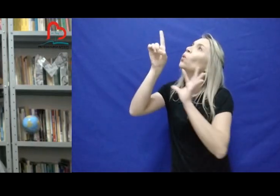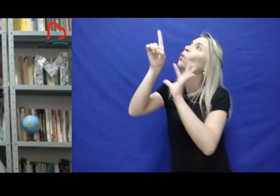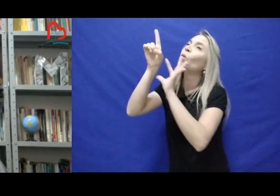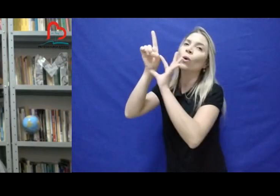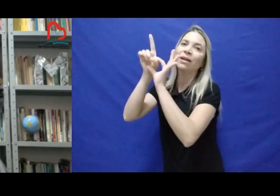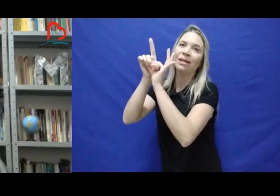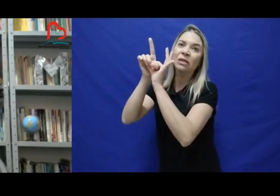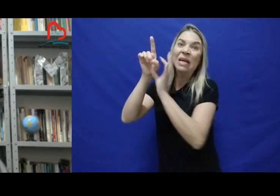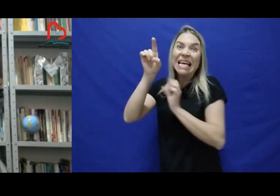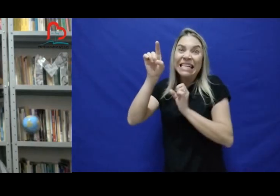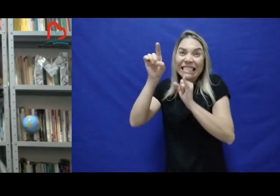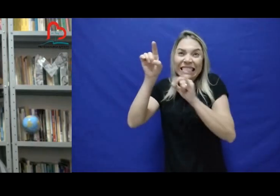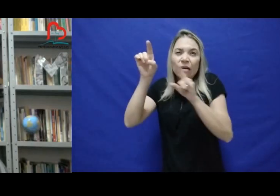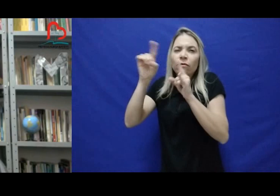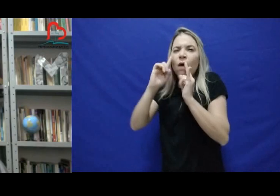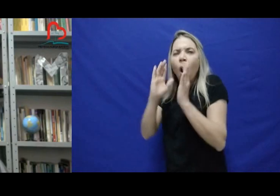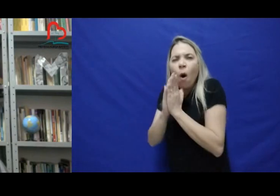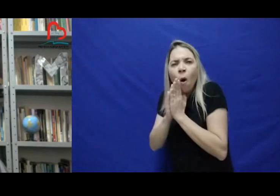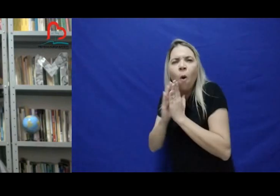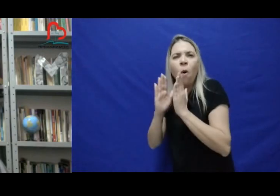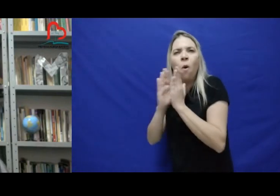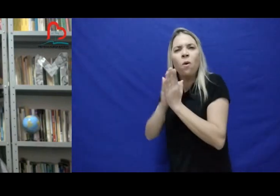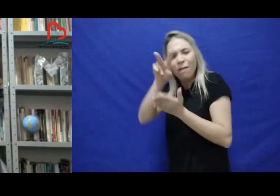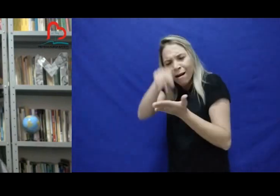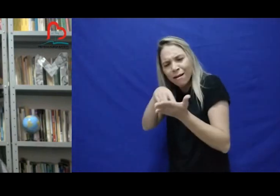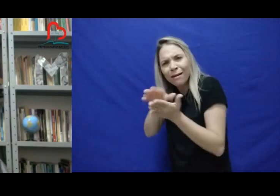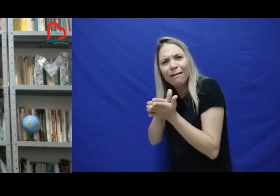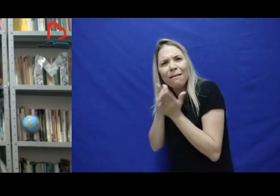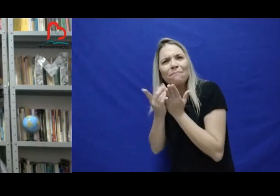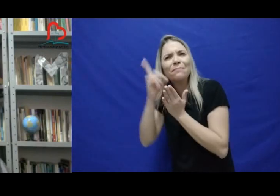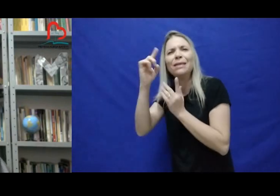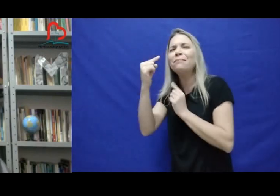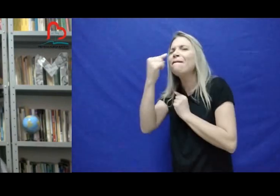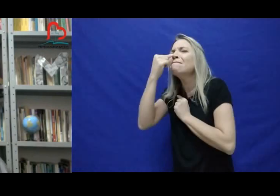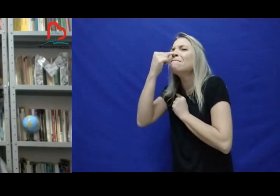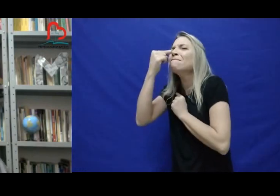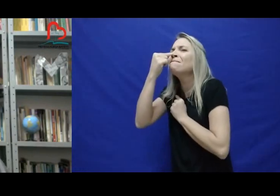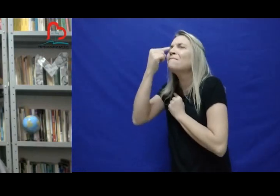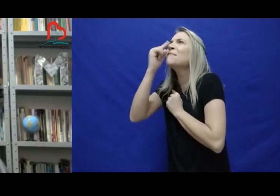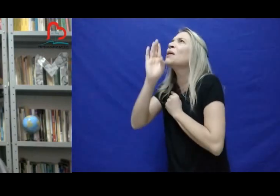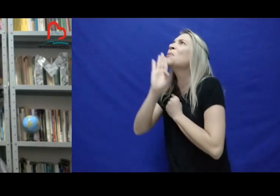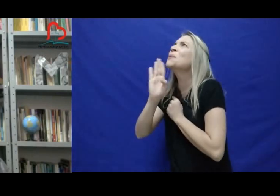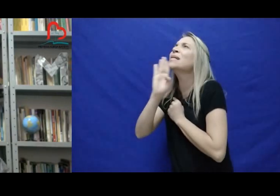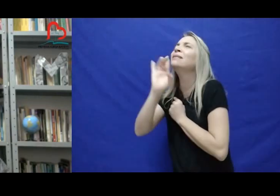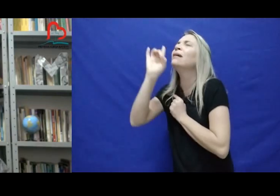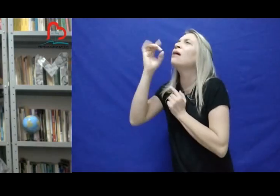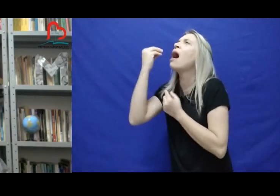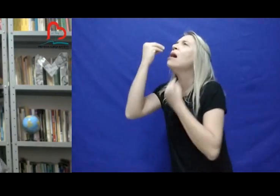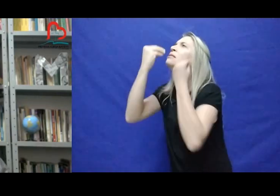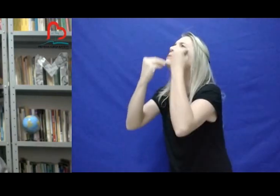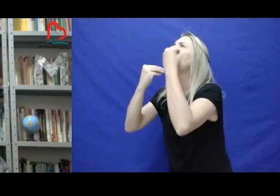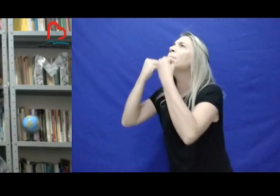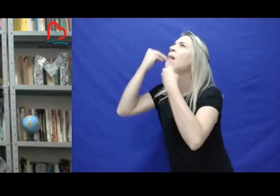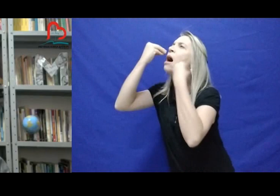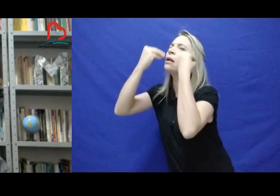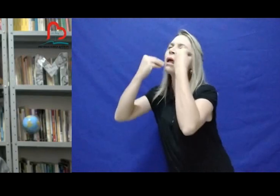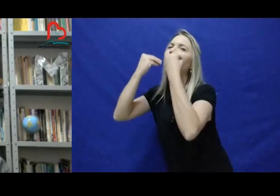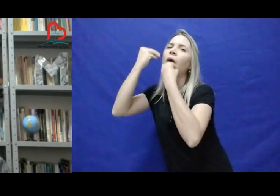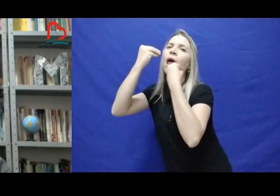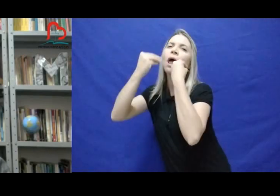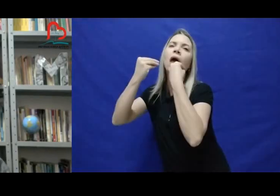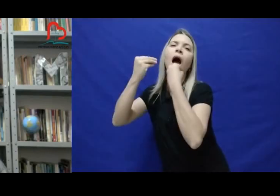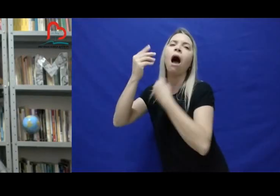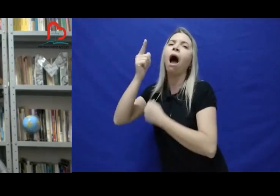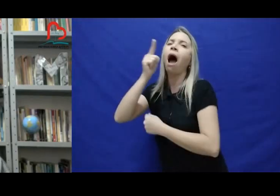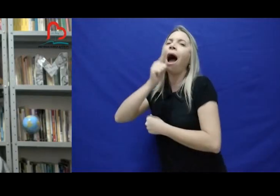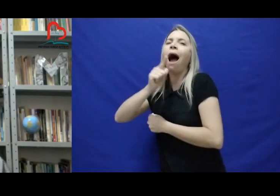aproximamos do Senhor, mais satisfeitos nos tornamos na presença dEle, diante dEle. Conheça a Deus de